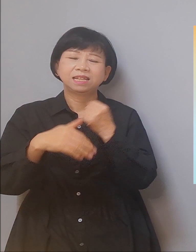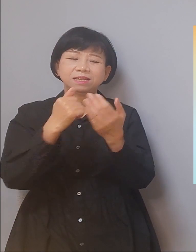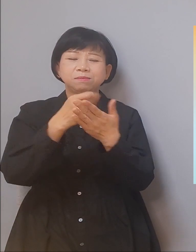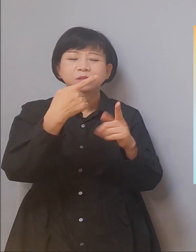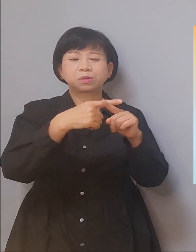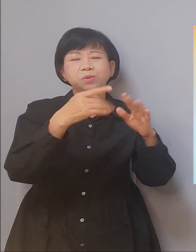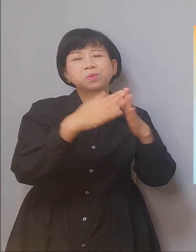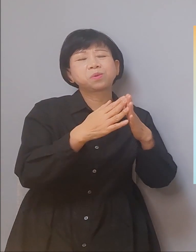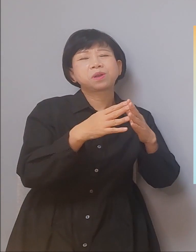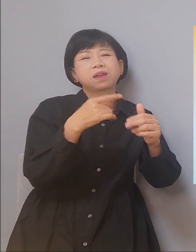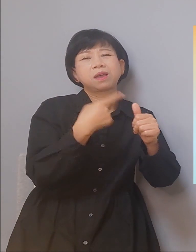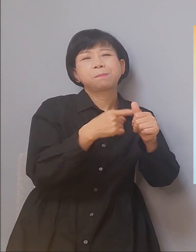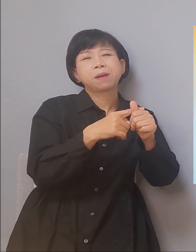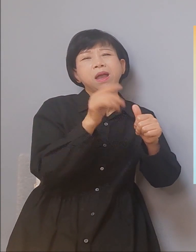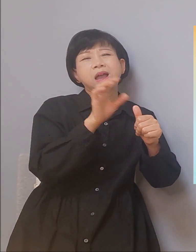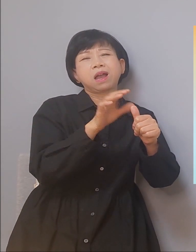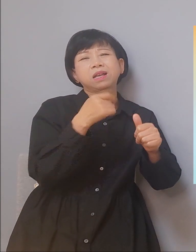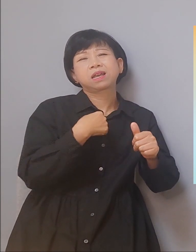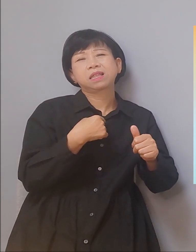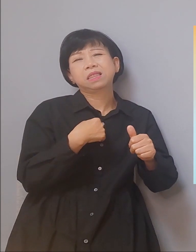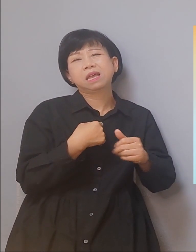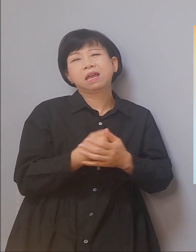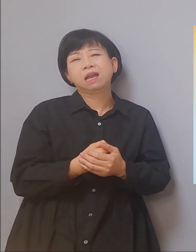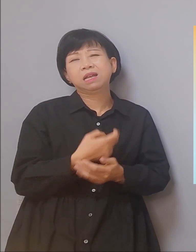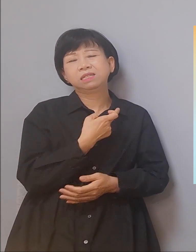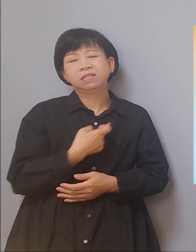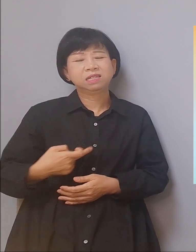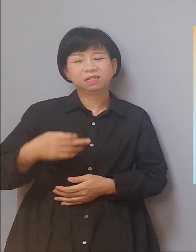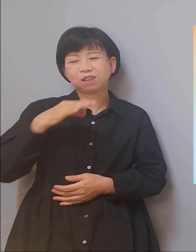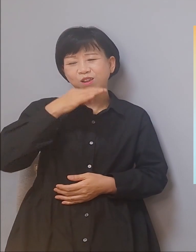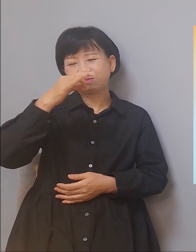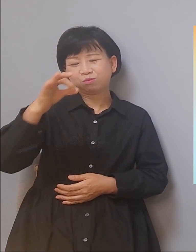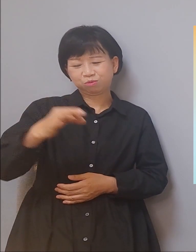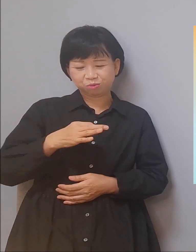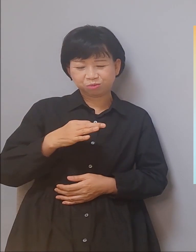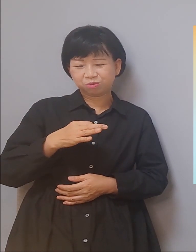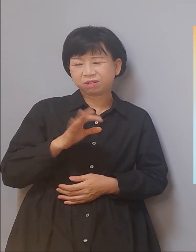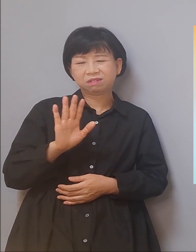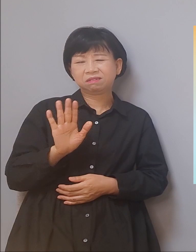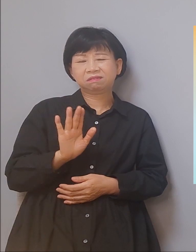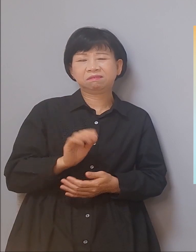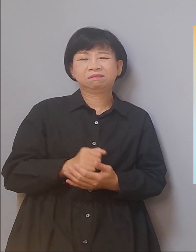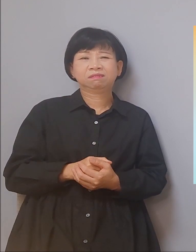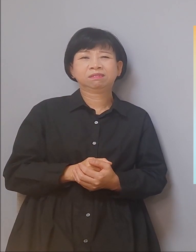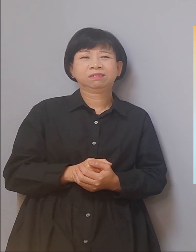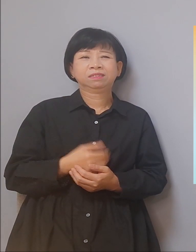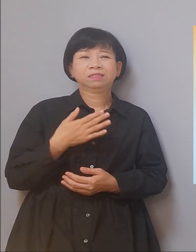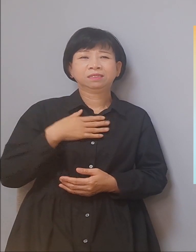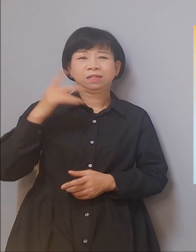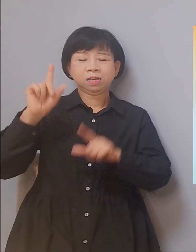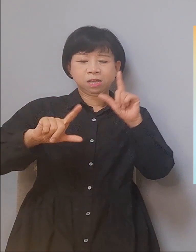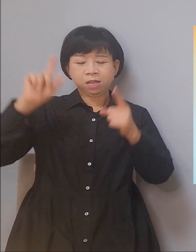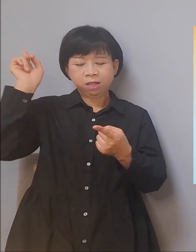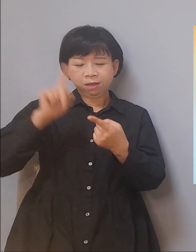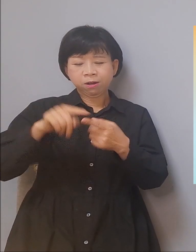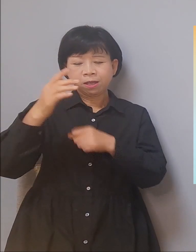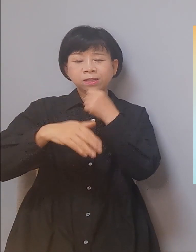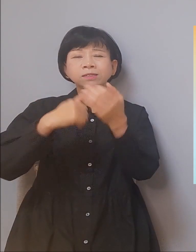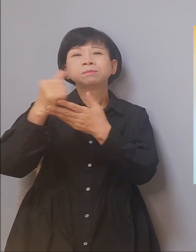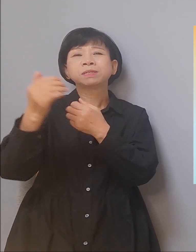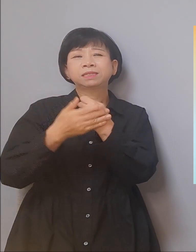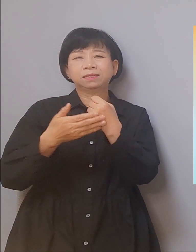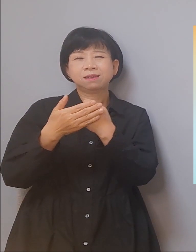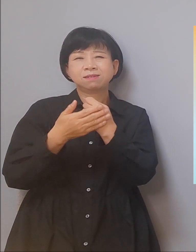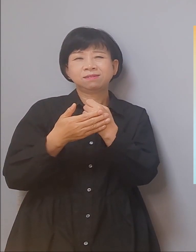박해하였으므로 사도라 칭함받기를 감당하지 못할 자니라. 그러나 내가 나된 것은 하나님의 은혜로 된